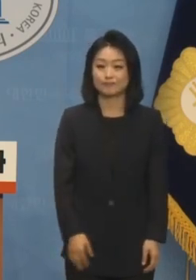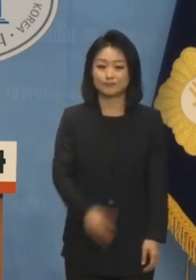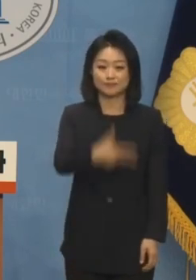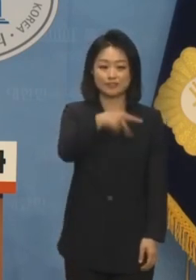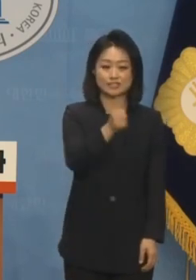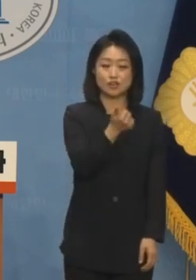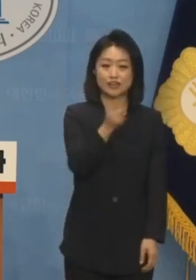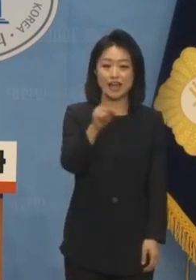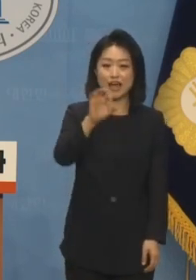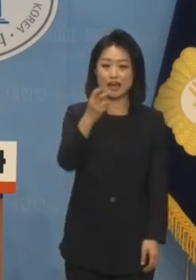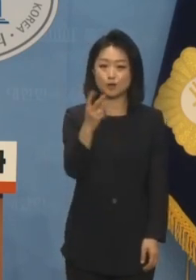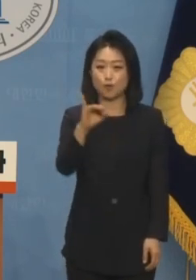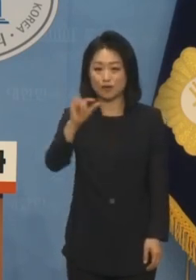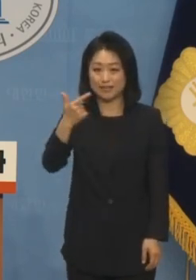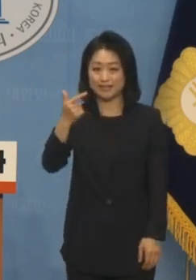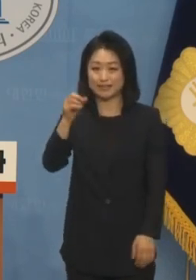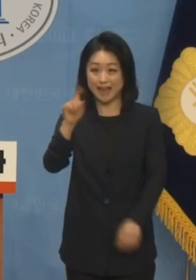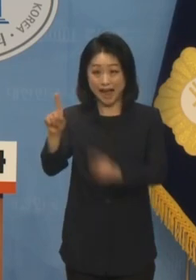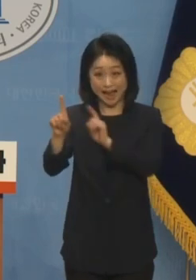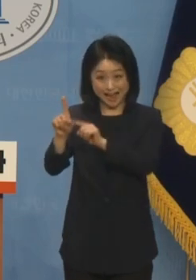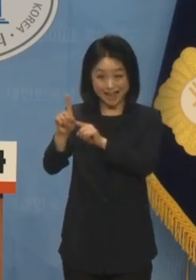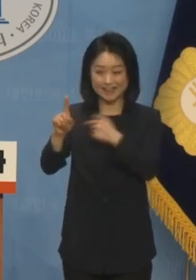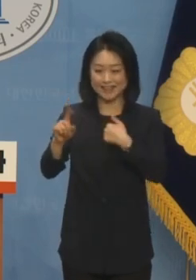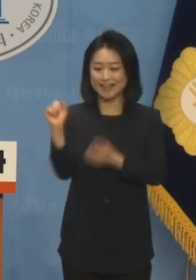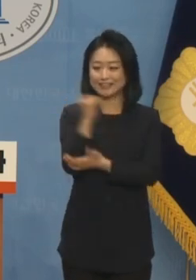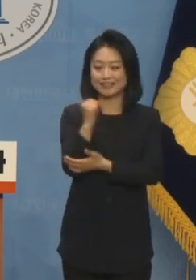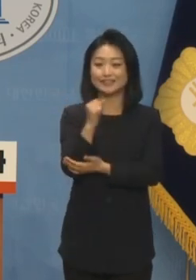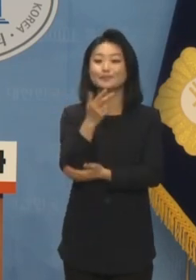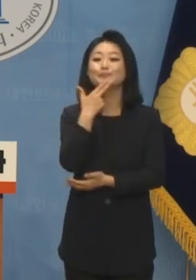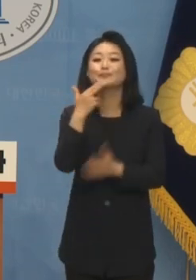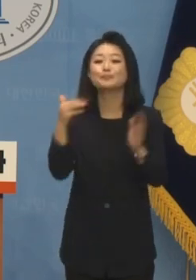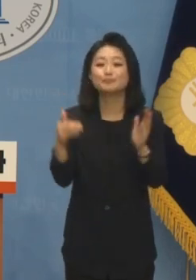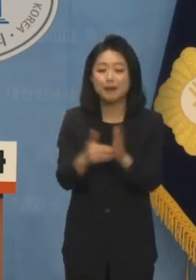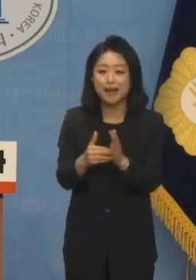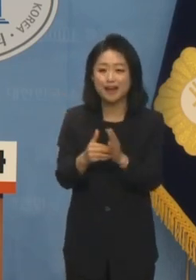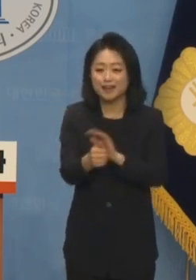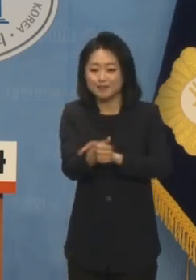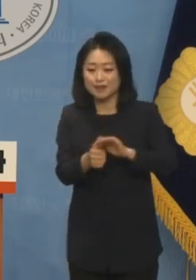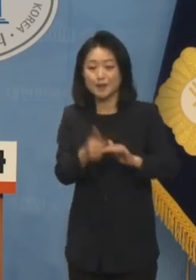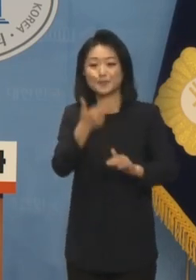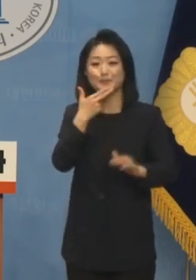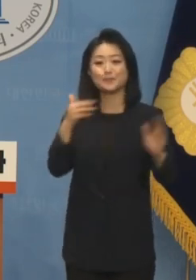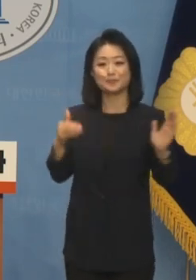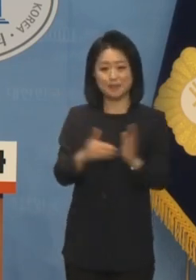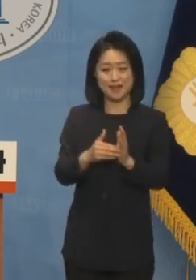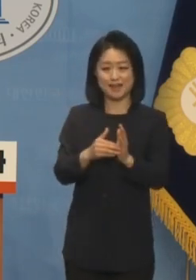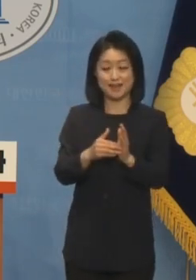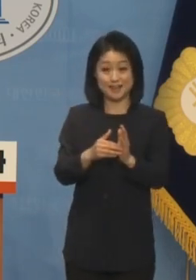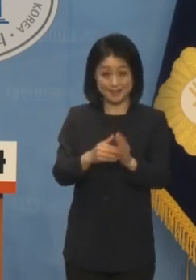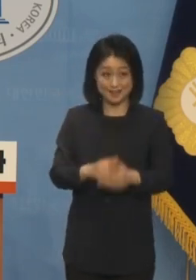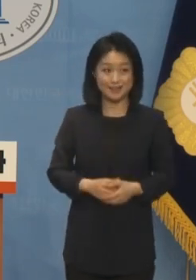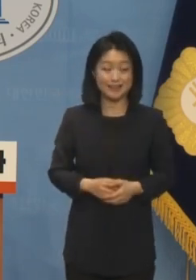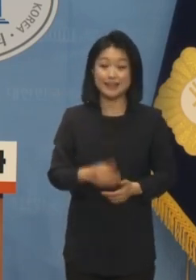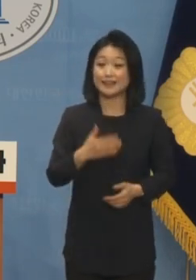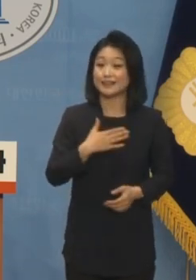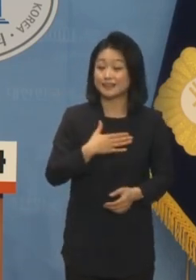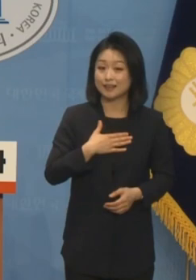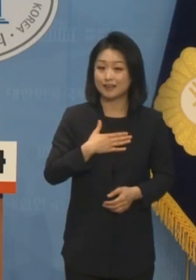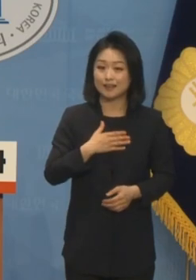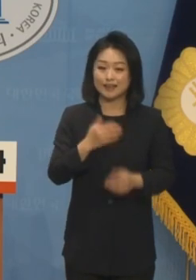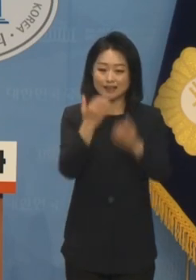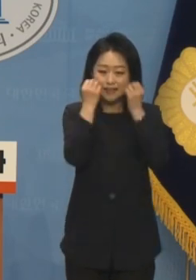천하용인의 저 허은하, 흔들리지 않았습니다. 비겁하지 않았습니다. 개혁신당의 미래